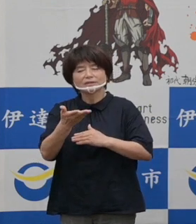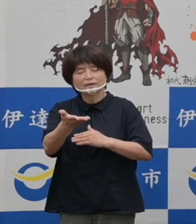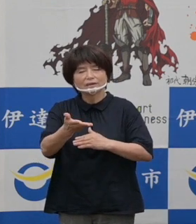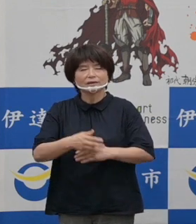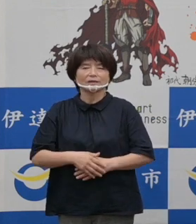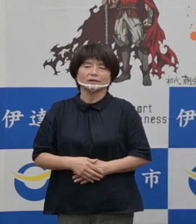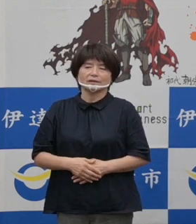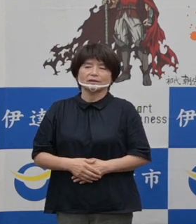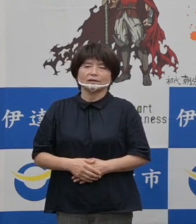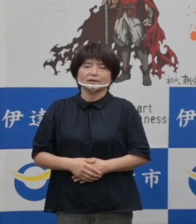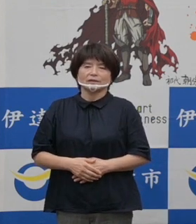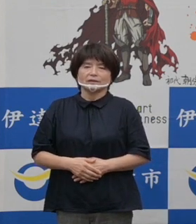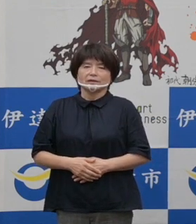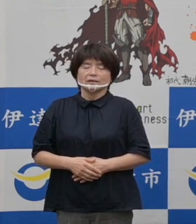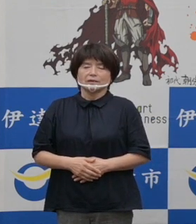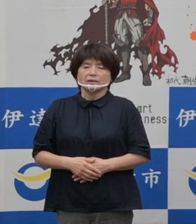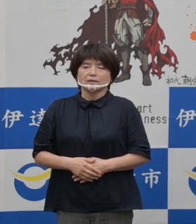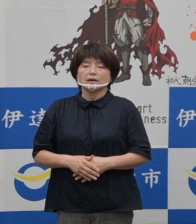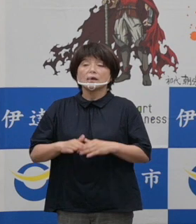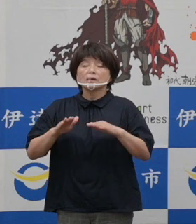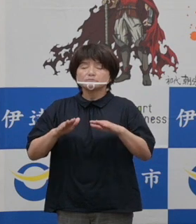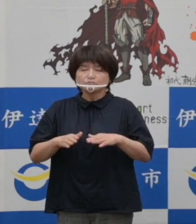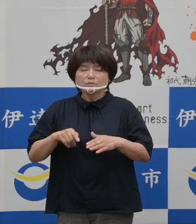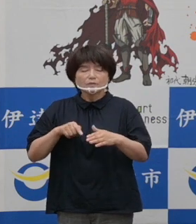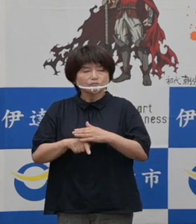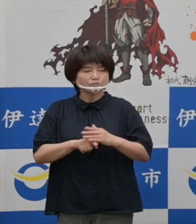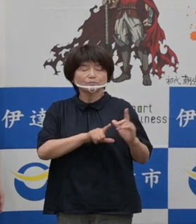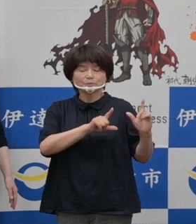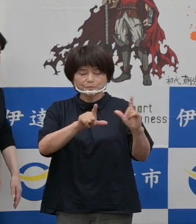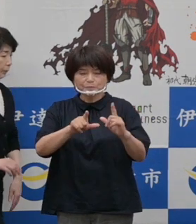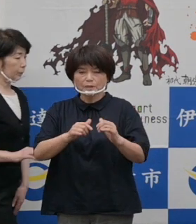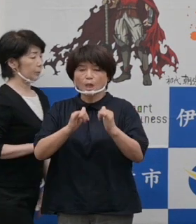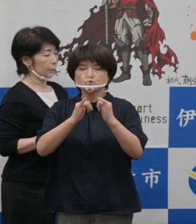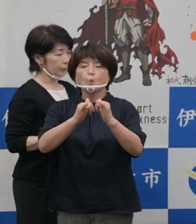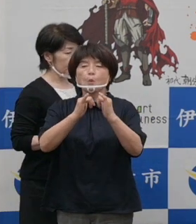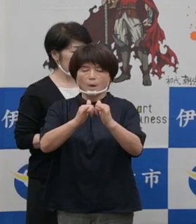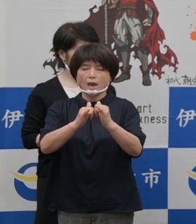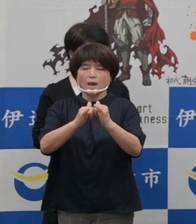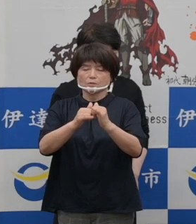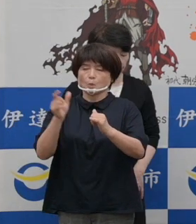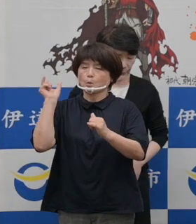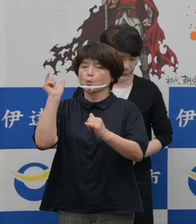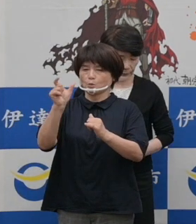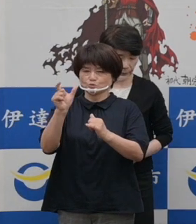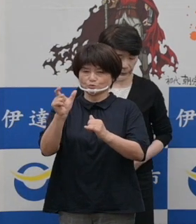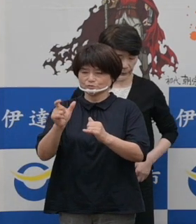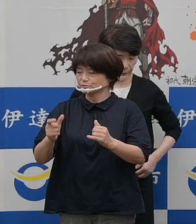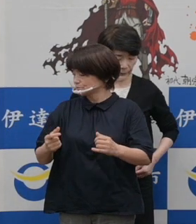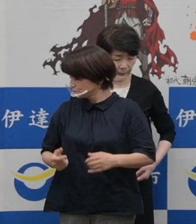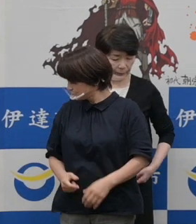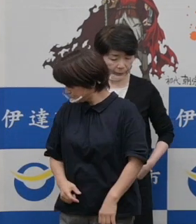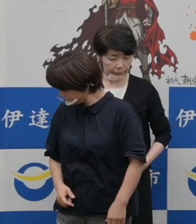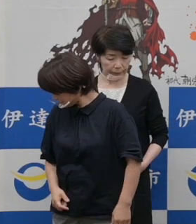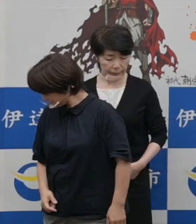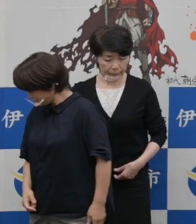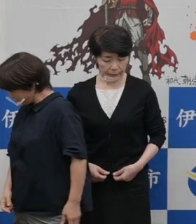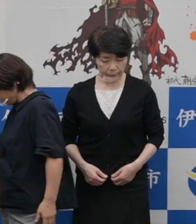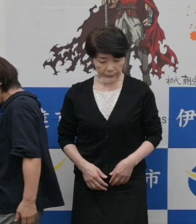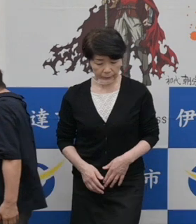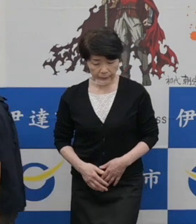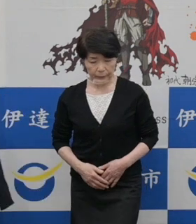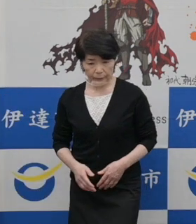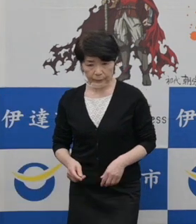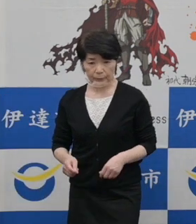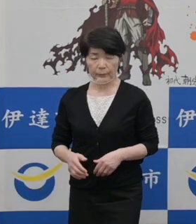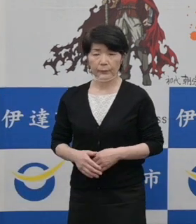ぱりあれですね、ソマクシマドルの対通ということで、やはり最適値道路地